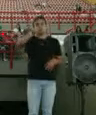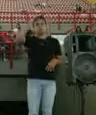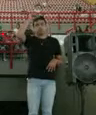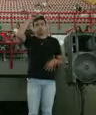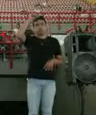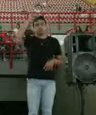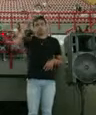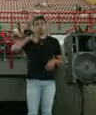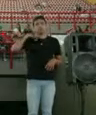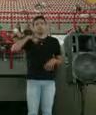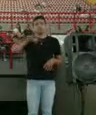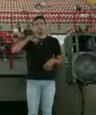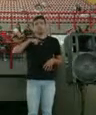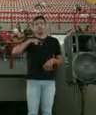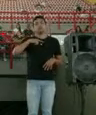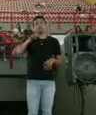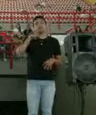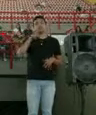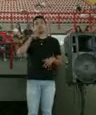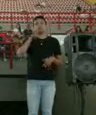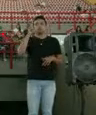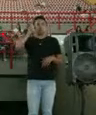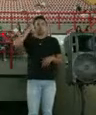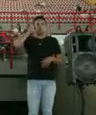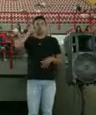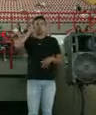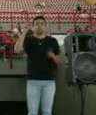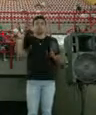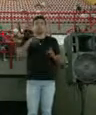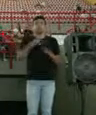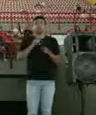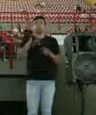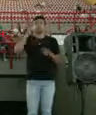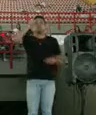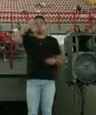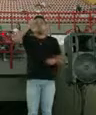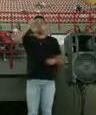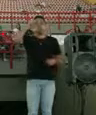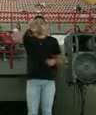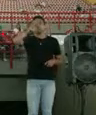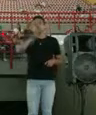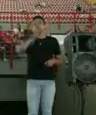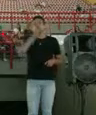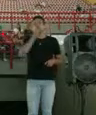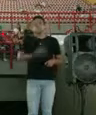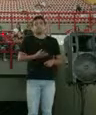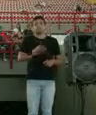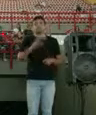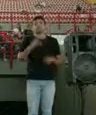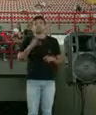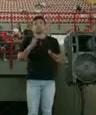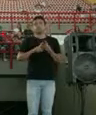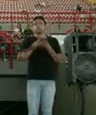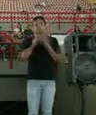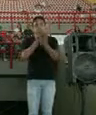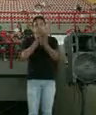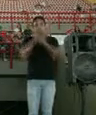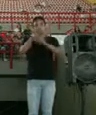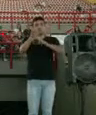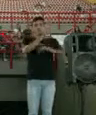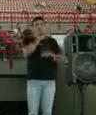escolhidos para estarmos férteis quando? Todo dia. Todo dia o cara está fértil. Eu brinco sempre dizendo nas minhas aulas